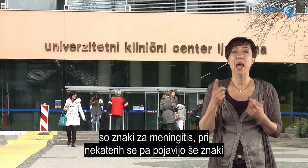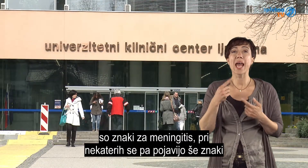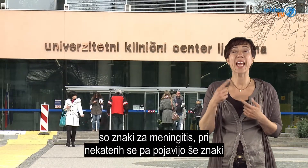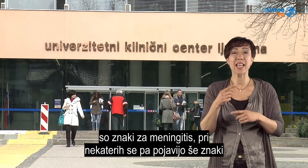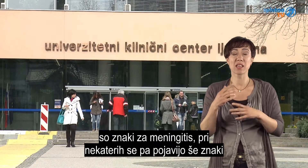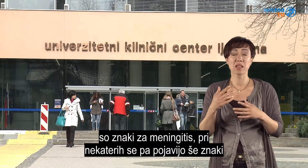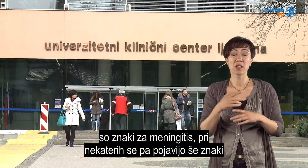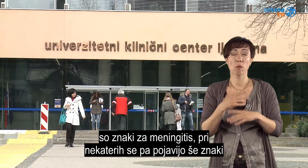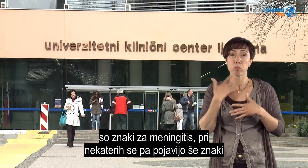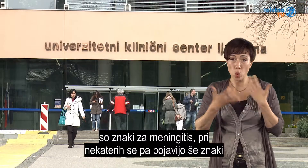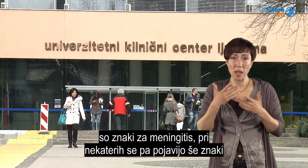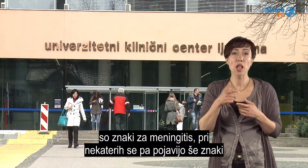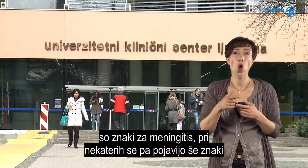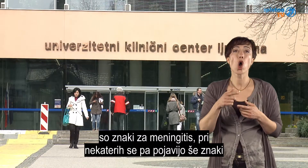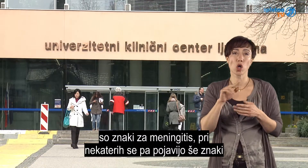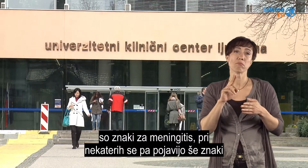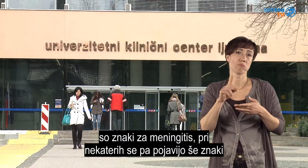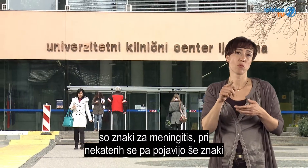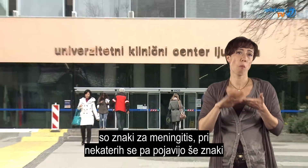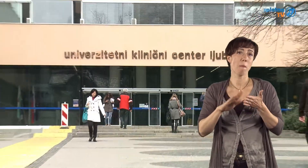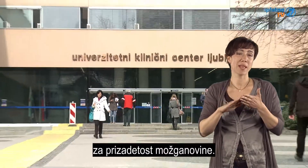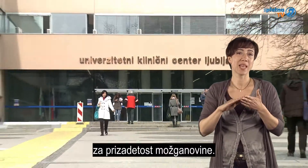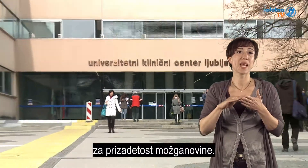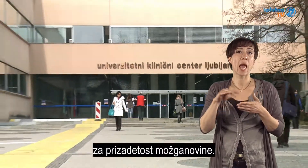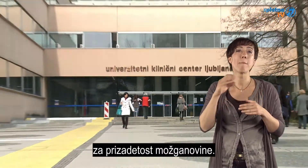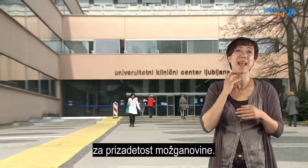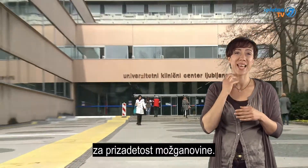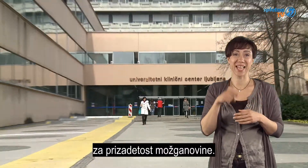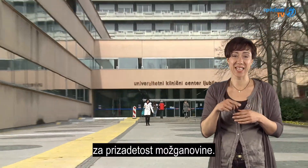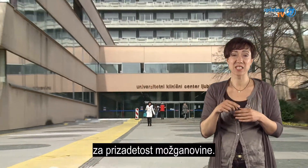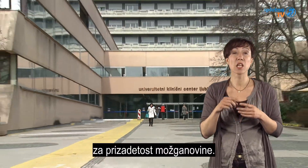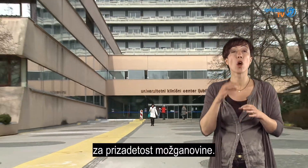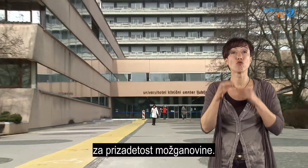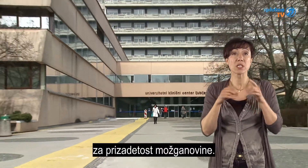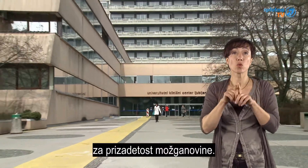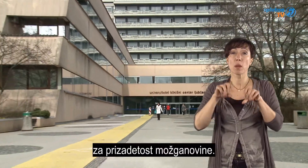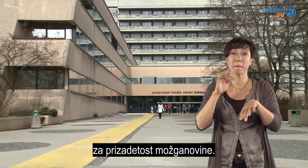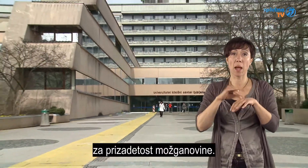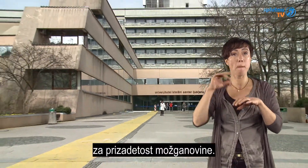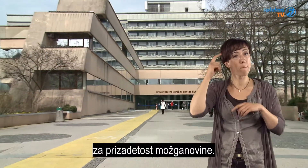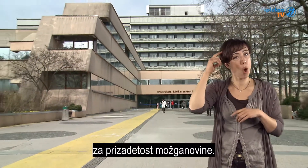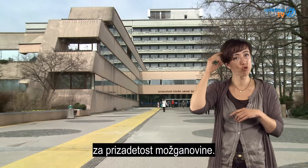za meningitis, pri nekaterih se pa pojavijo še znaki za prizadetost možganovine.